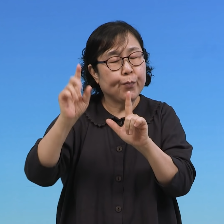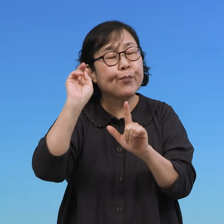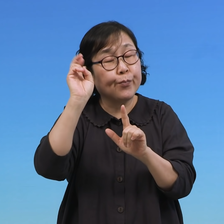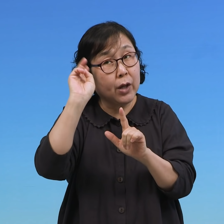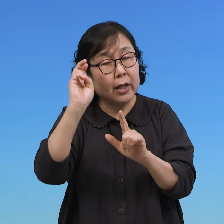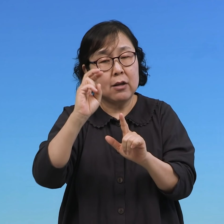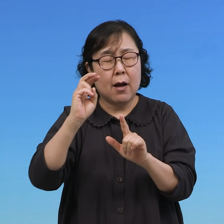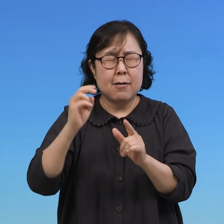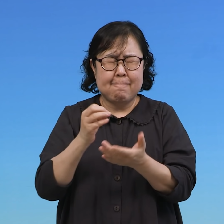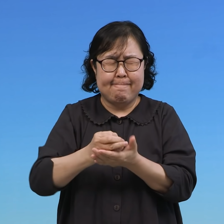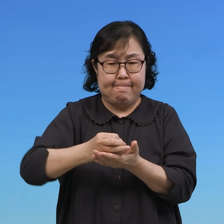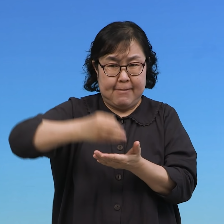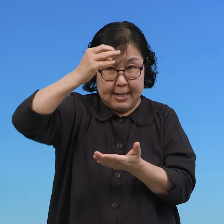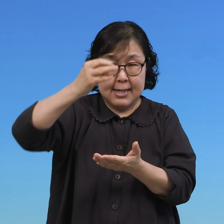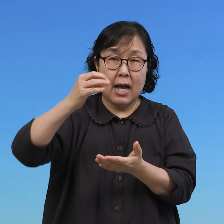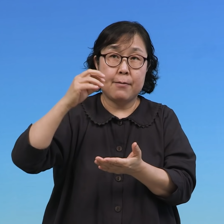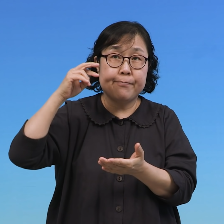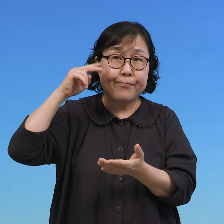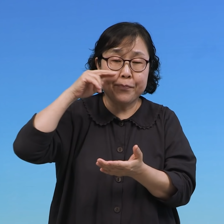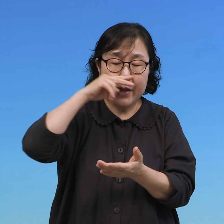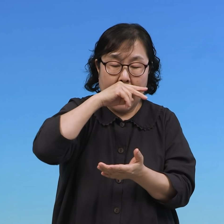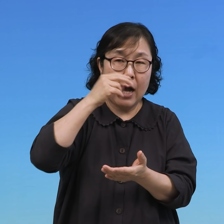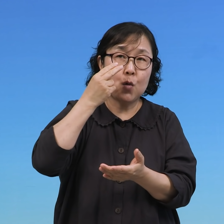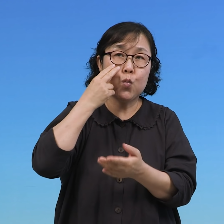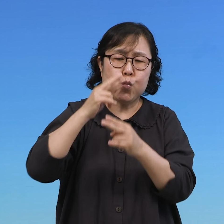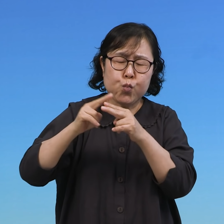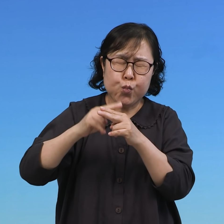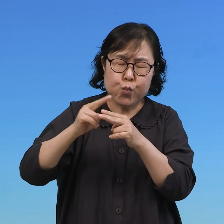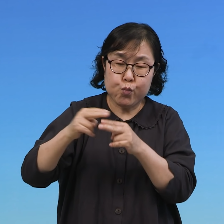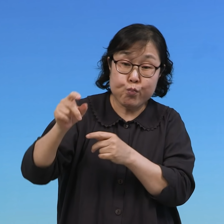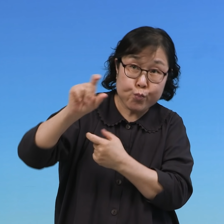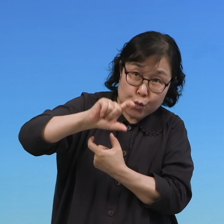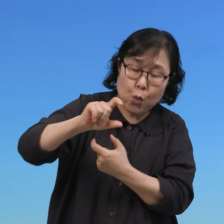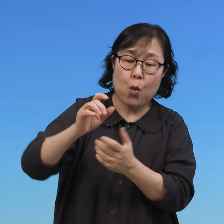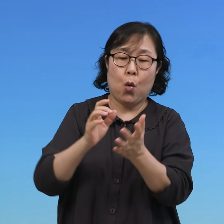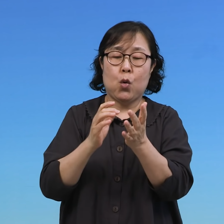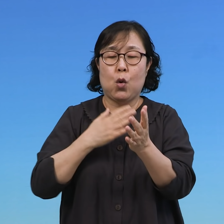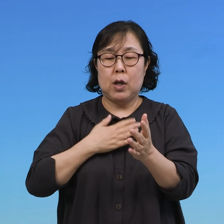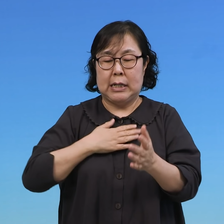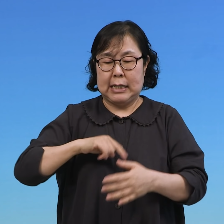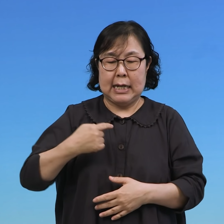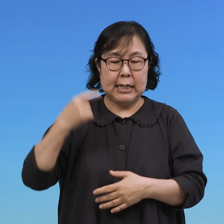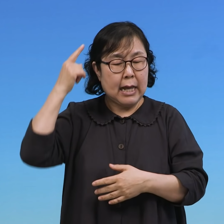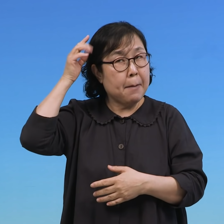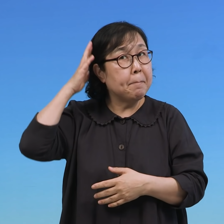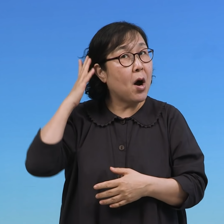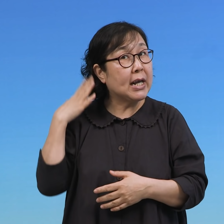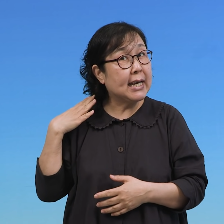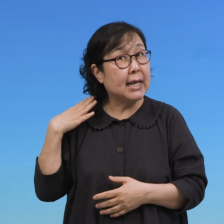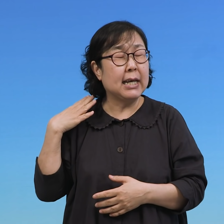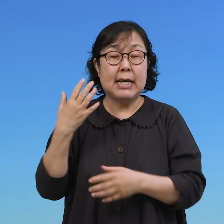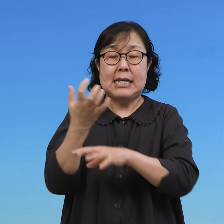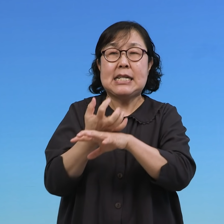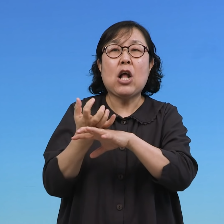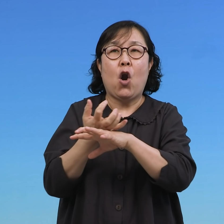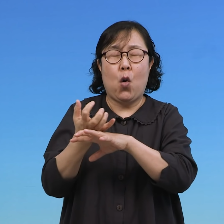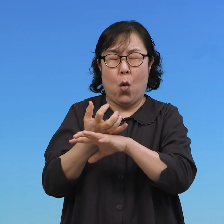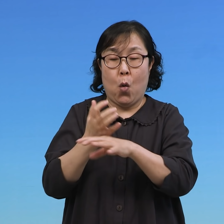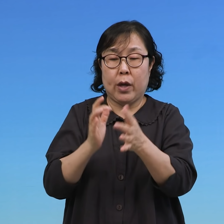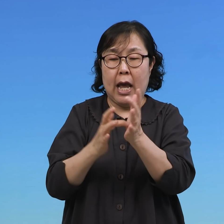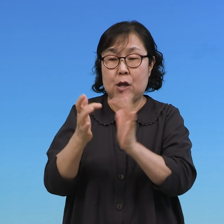같네요. 그래서 그 비싼 향유를 붓고 자기 머리털로 그 예수님의 발을 닦는 이 행위는